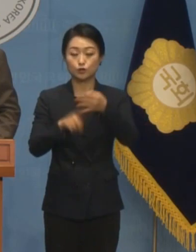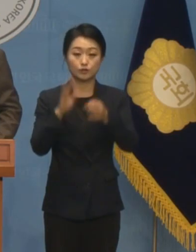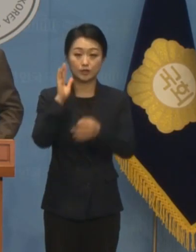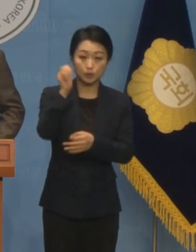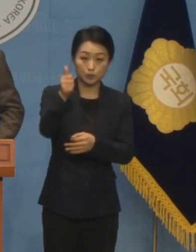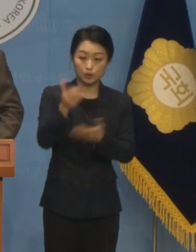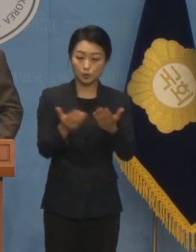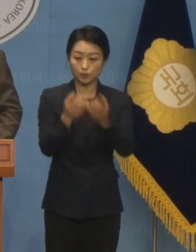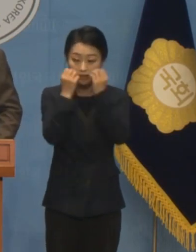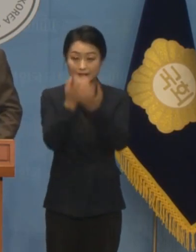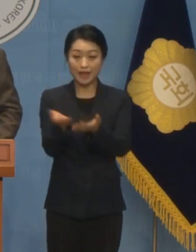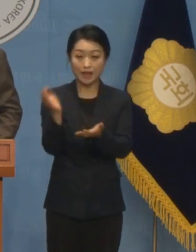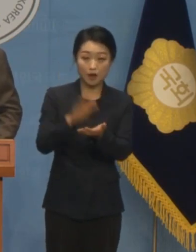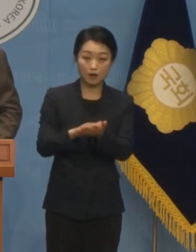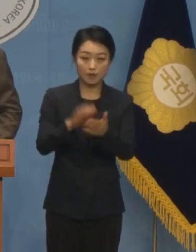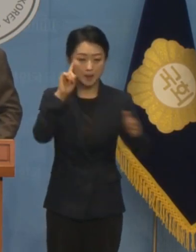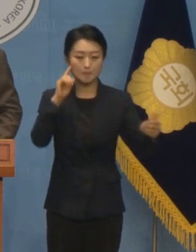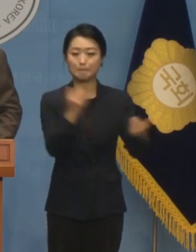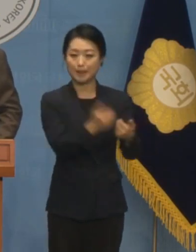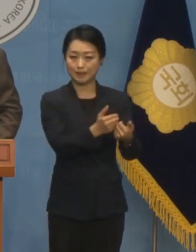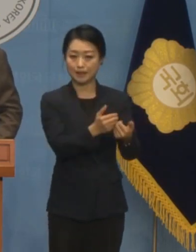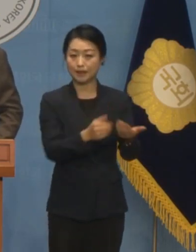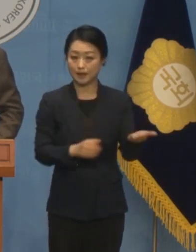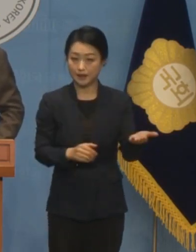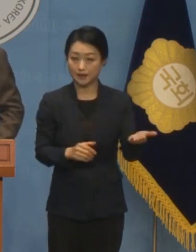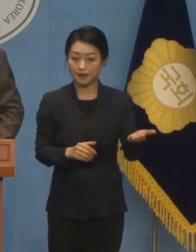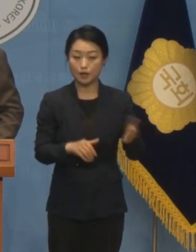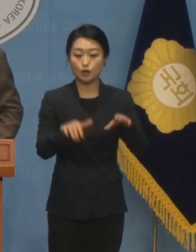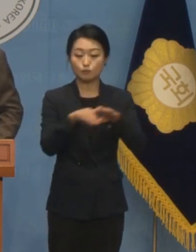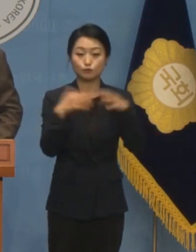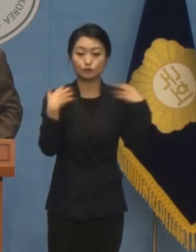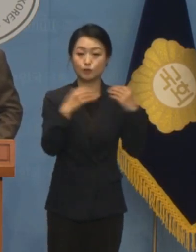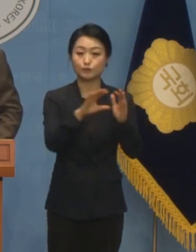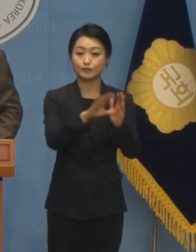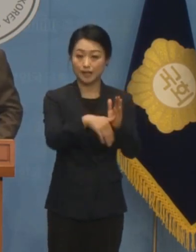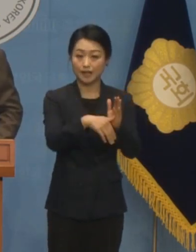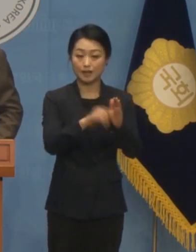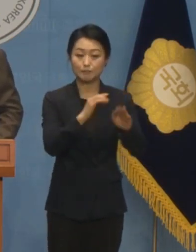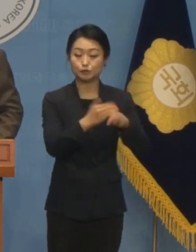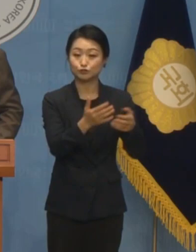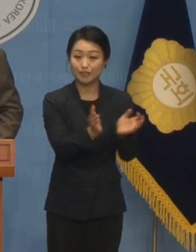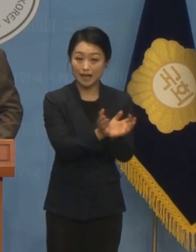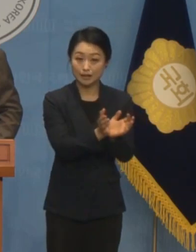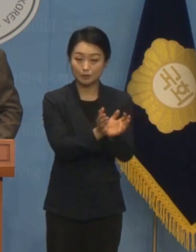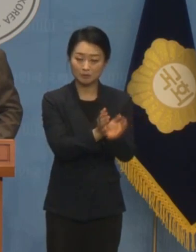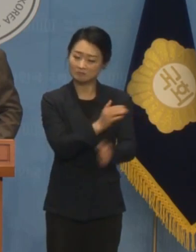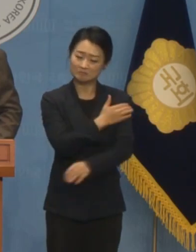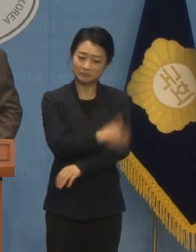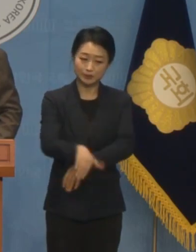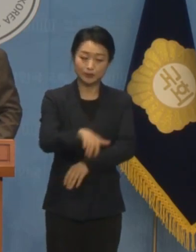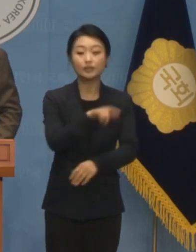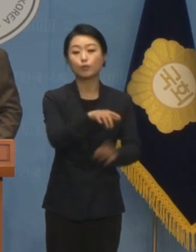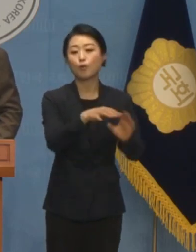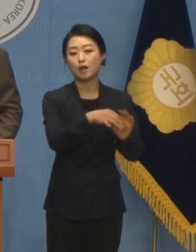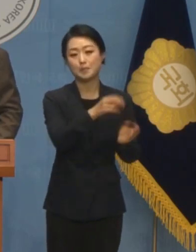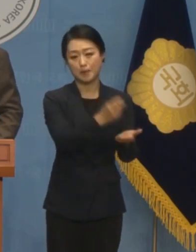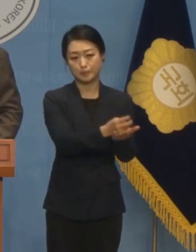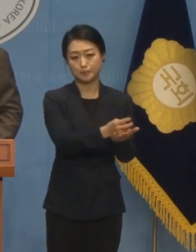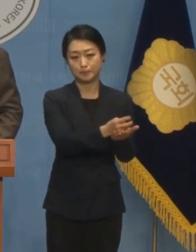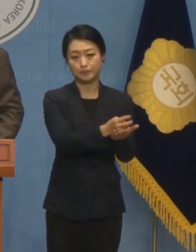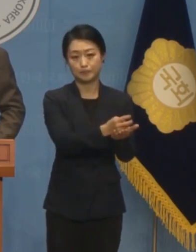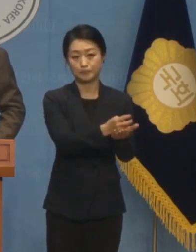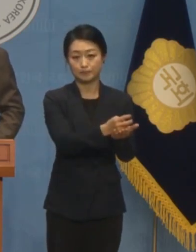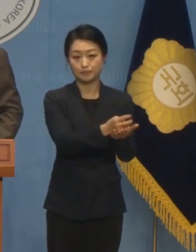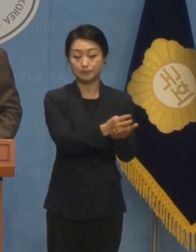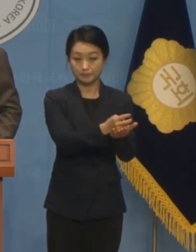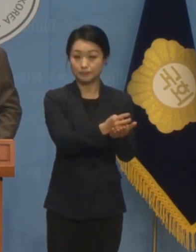추진하는 노동개혁에 반하는 것은 물론 문재인 정부 당시에 민주당도 외면했던 법안입니다.